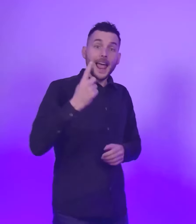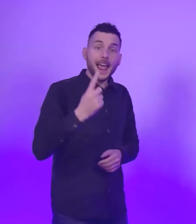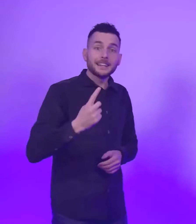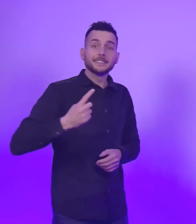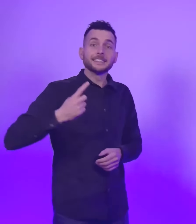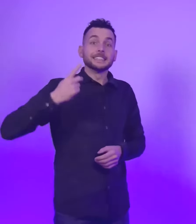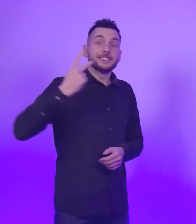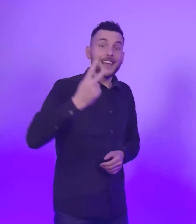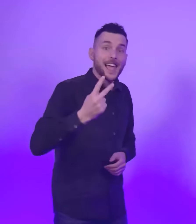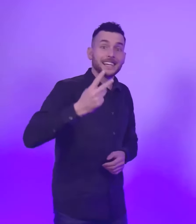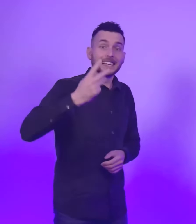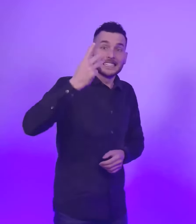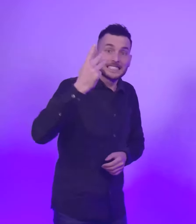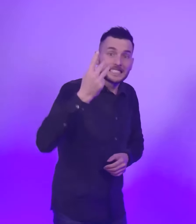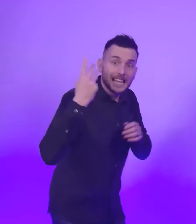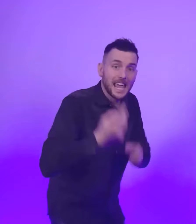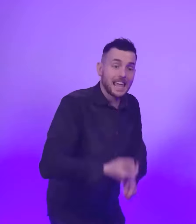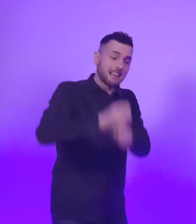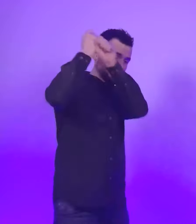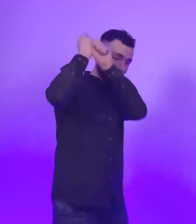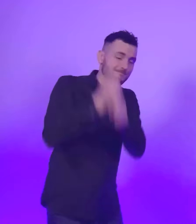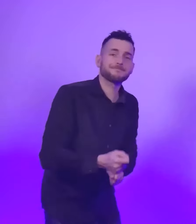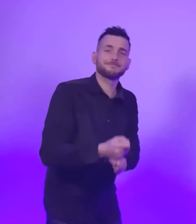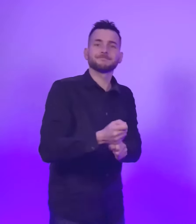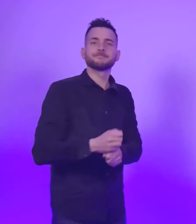1, 2, 3!